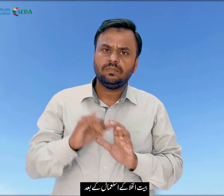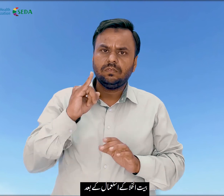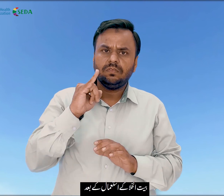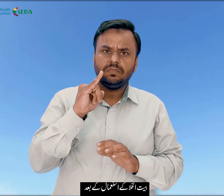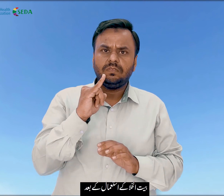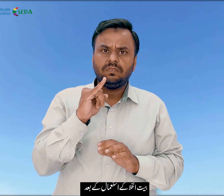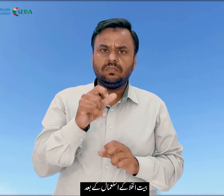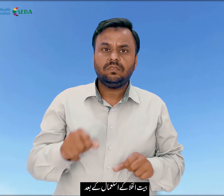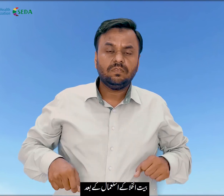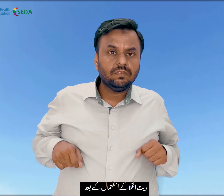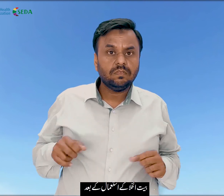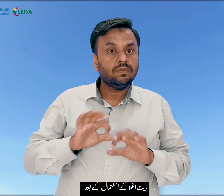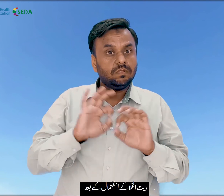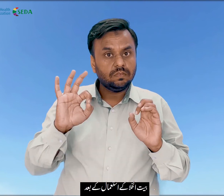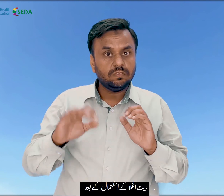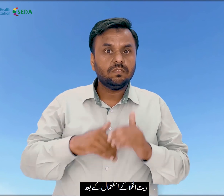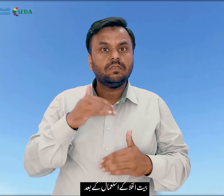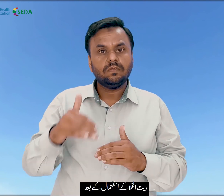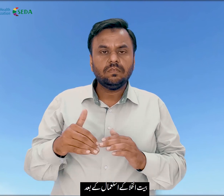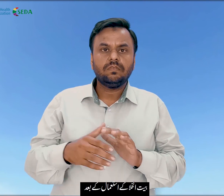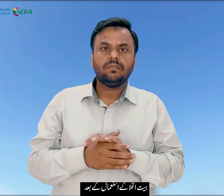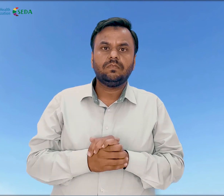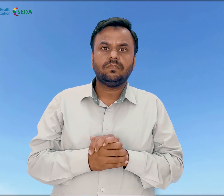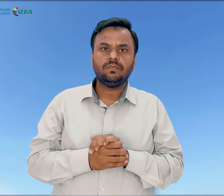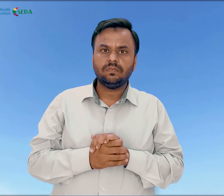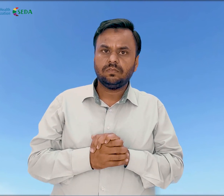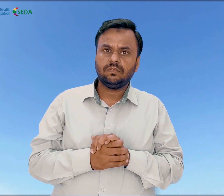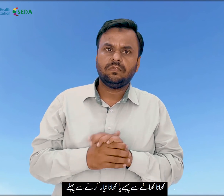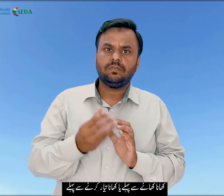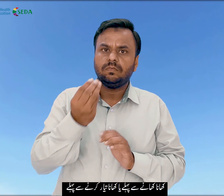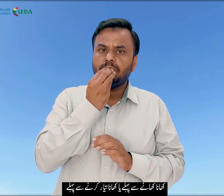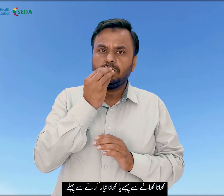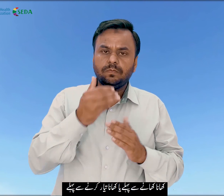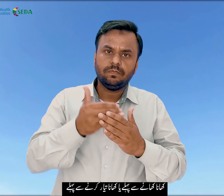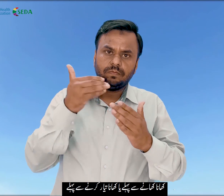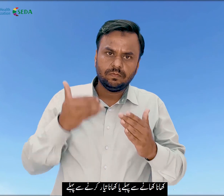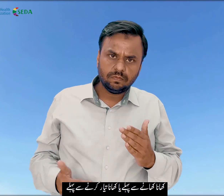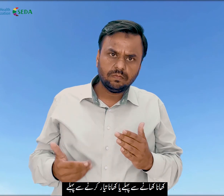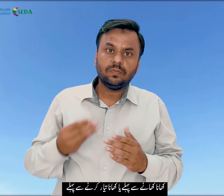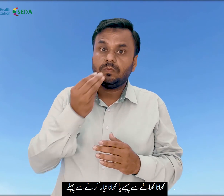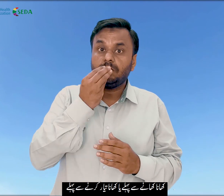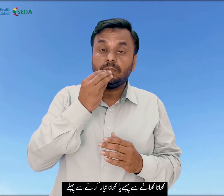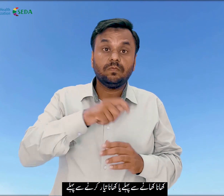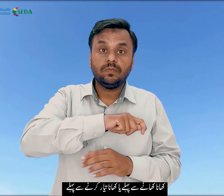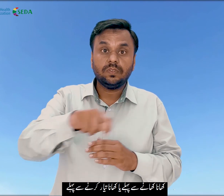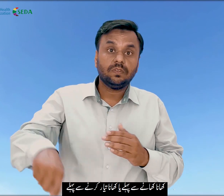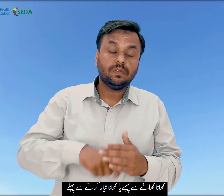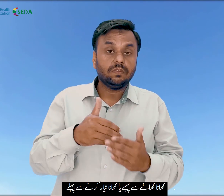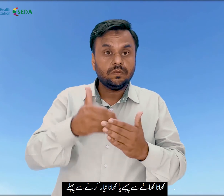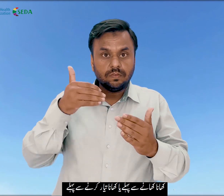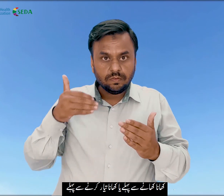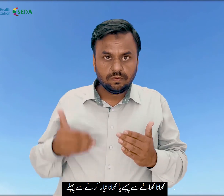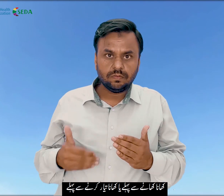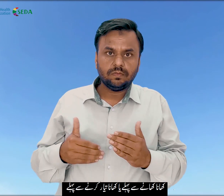بیت الخلاء کے استعمال کے بعد، کھانا کھانے سے پہلے یا کھانا تیار کرنے سے پہلے،